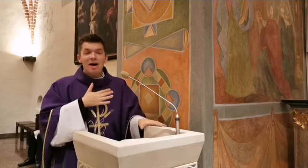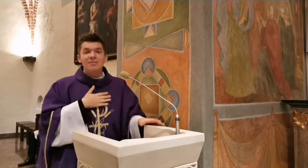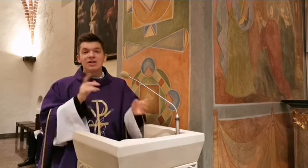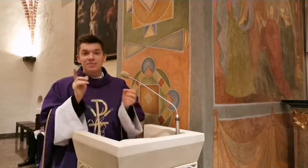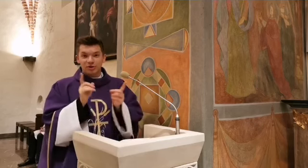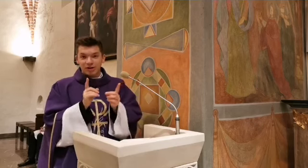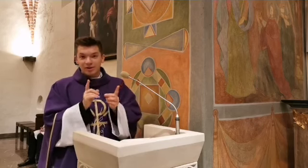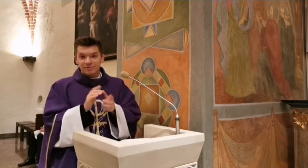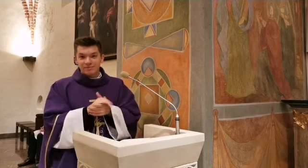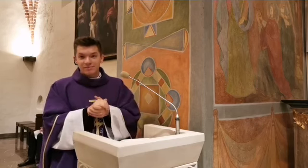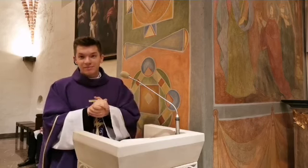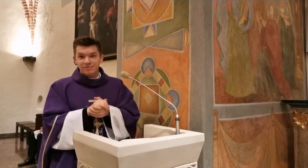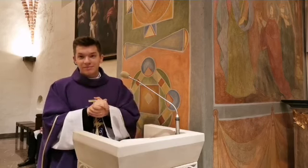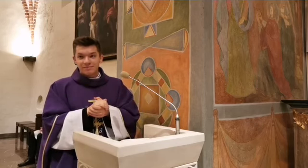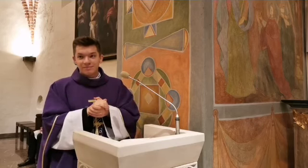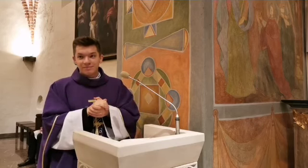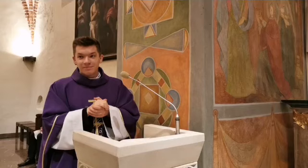Dużo mamy spotkań,